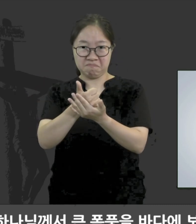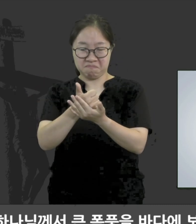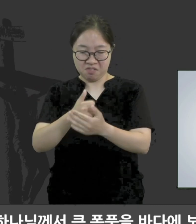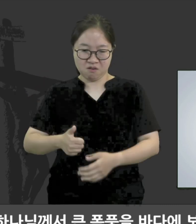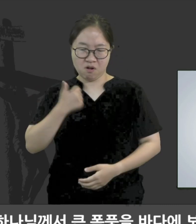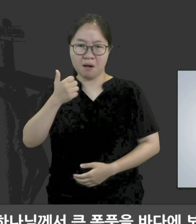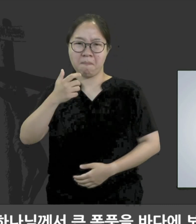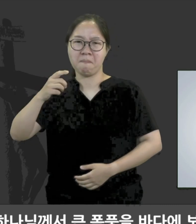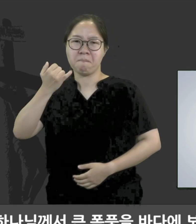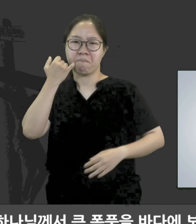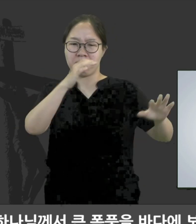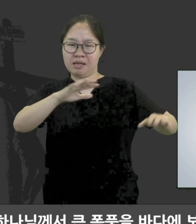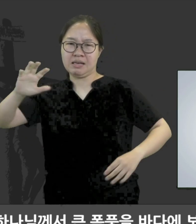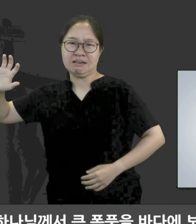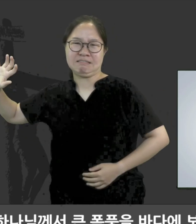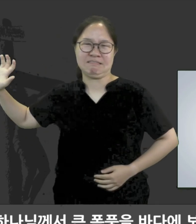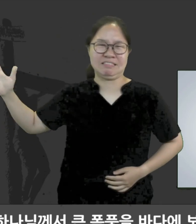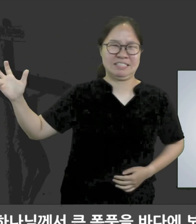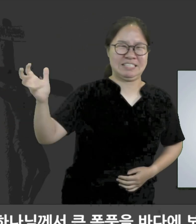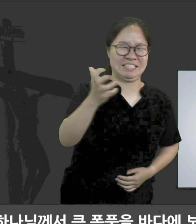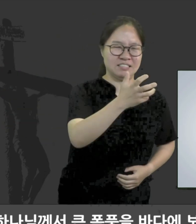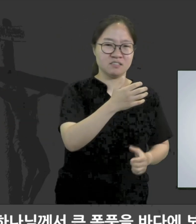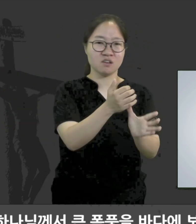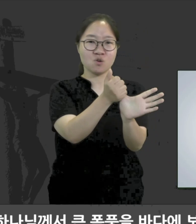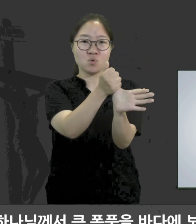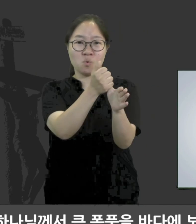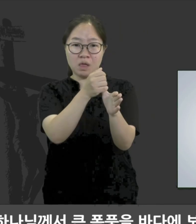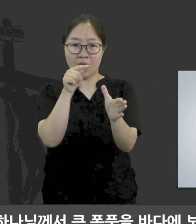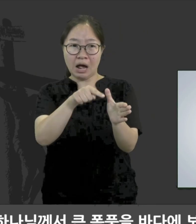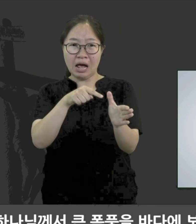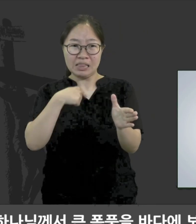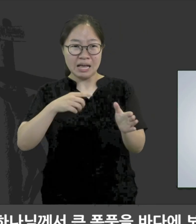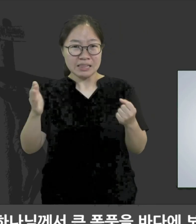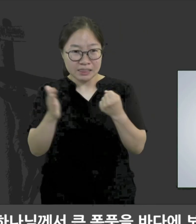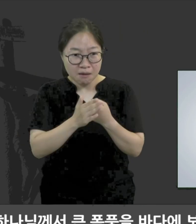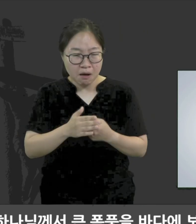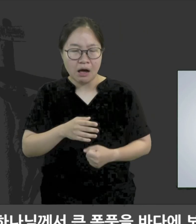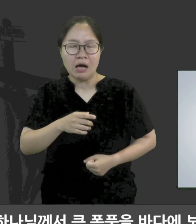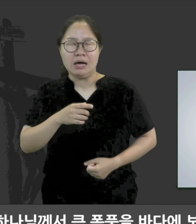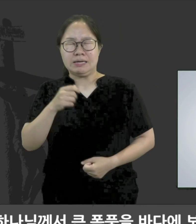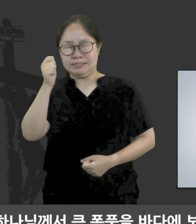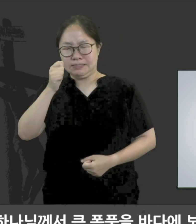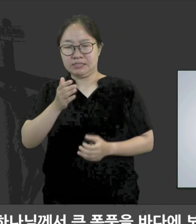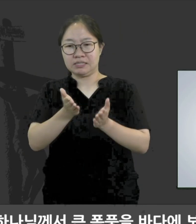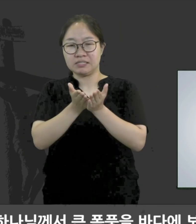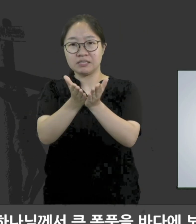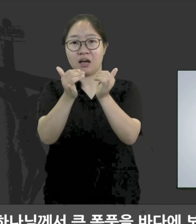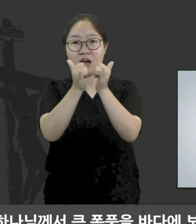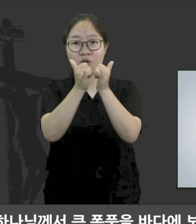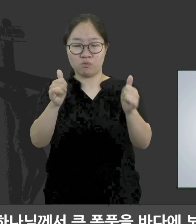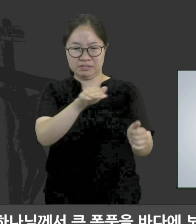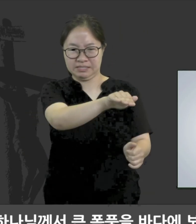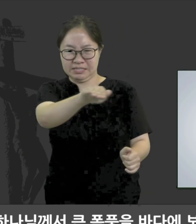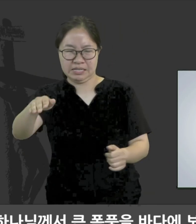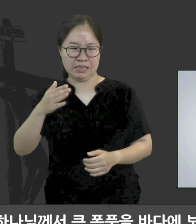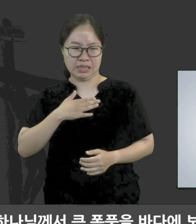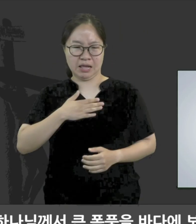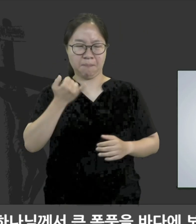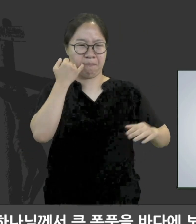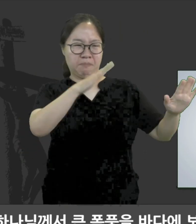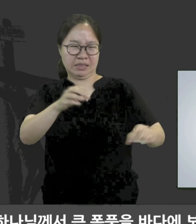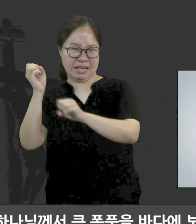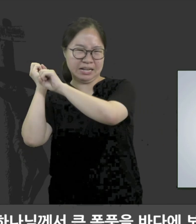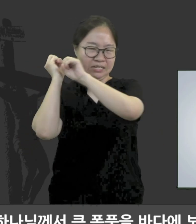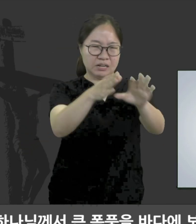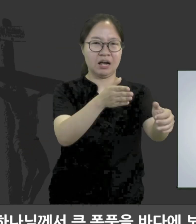큰 폭풍을 바다에 보내시자 폭풍의 원인이 자기 자신인 것을 안 요나는 사공들에게 자기를